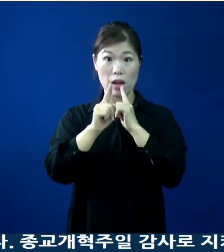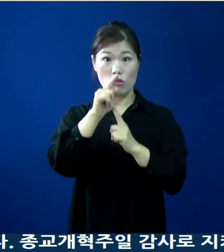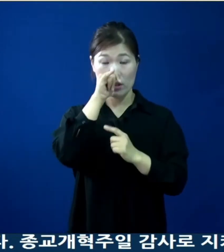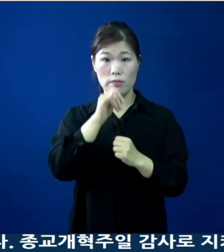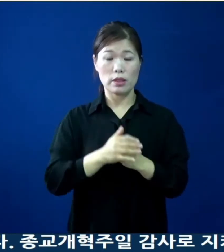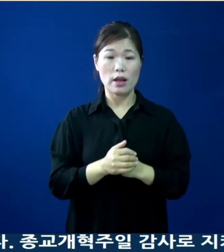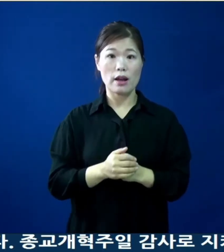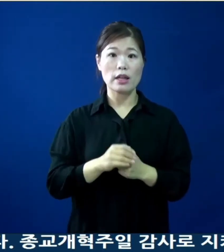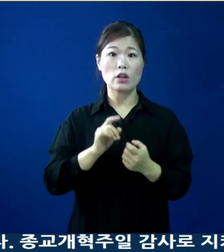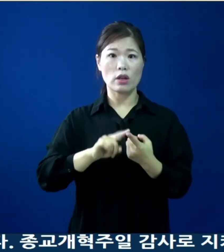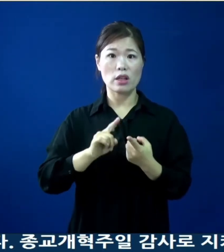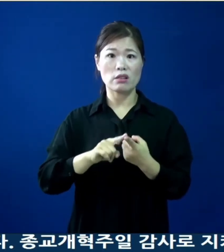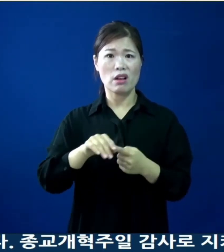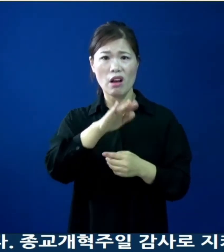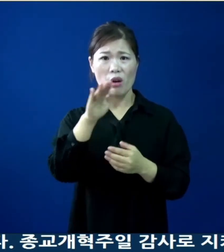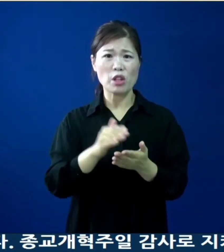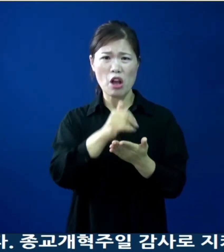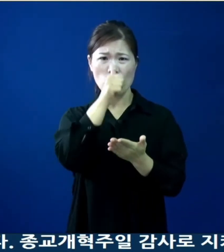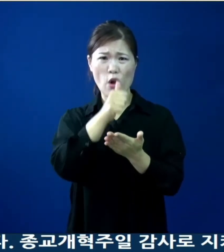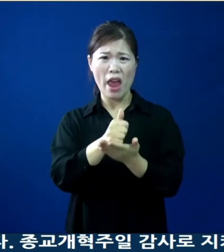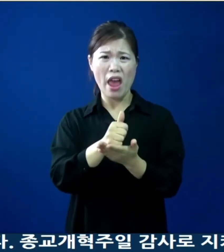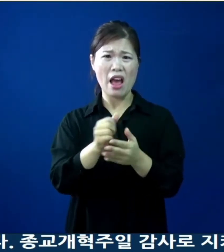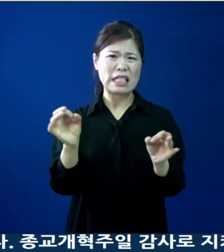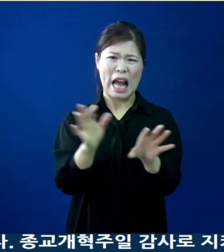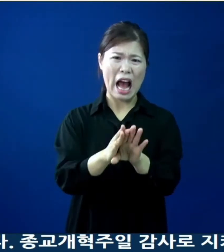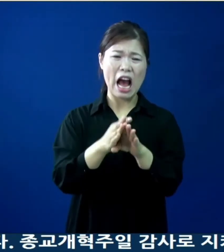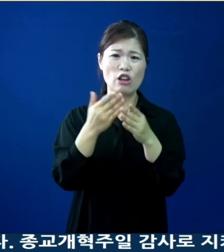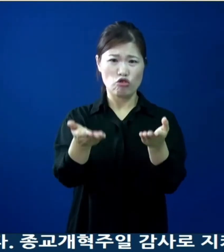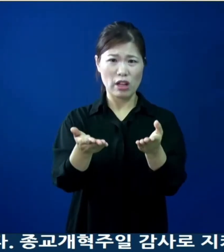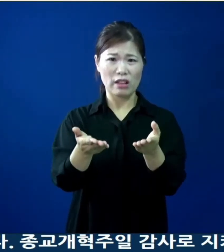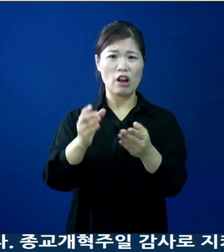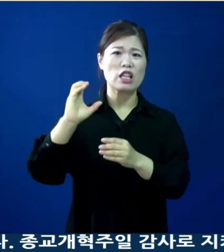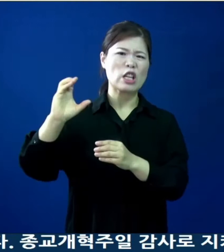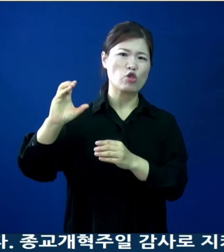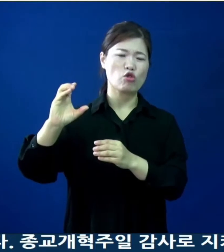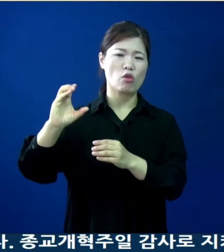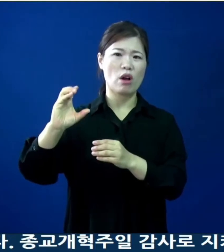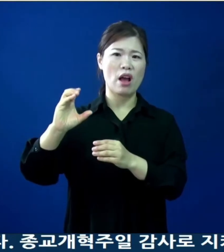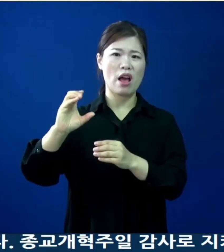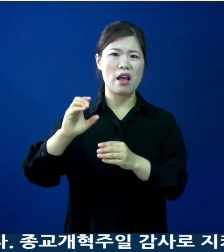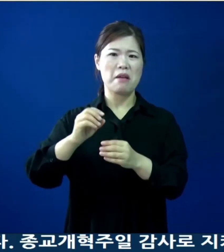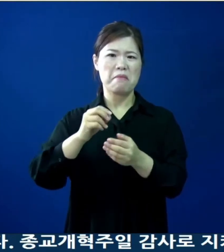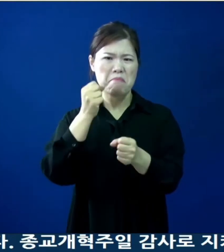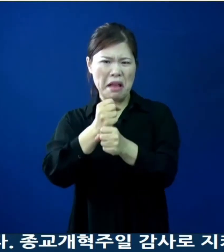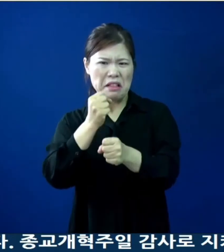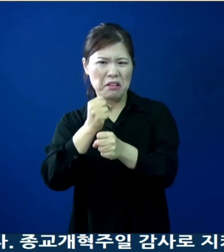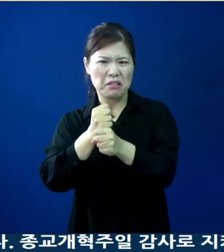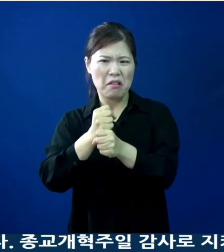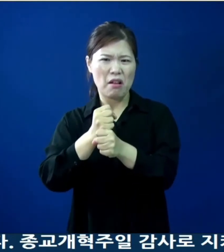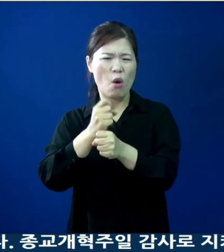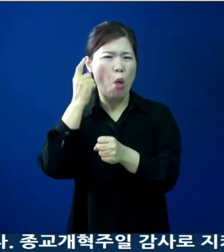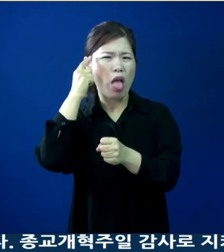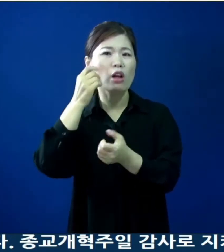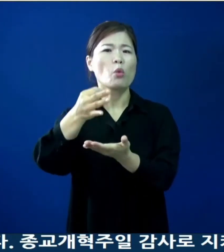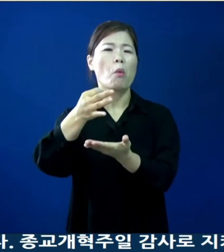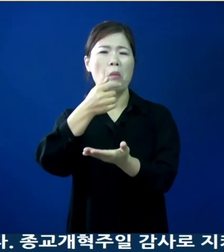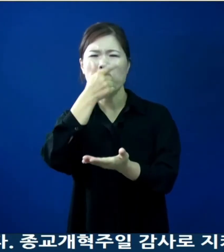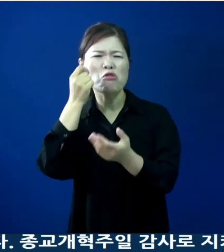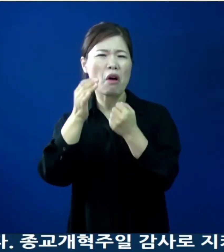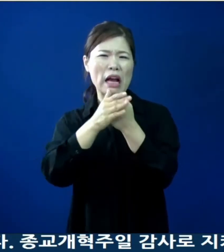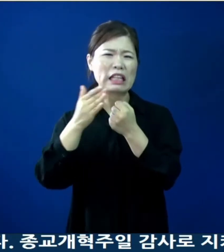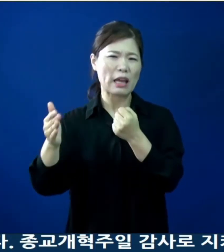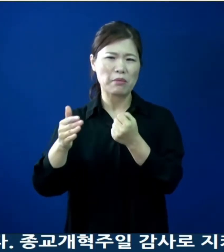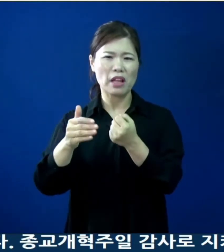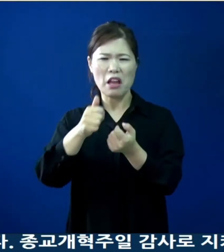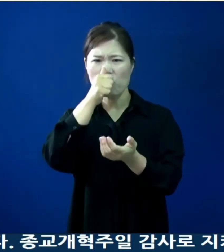있겠습니다. 면죄부라는 것을 로마 천주교가 만들어 팔았습니다. 재정 부족으로